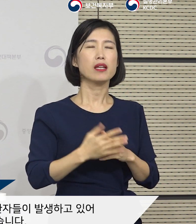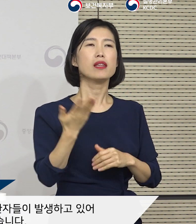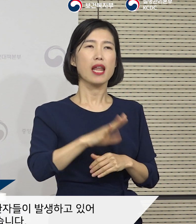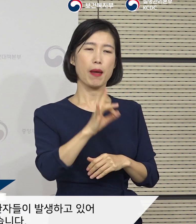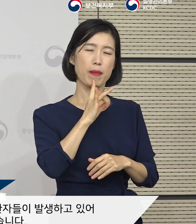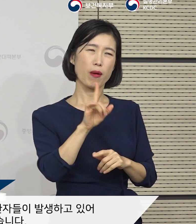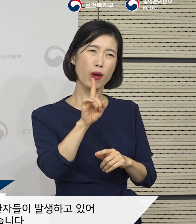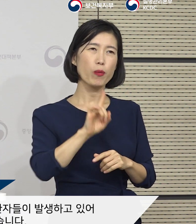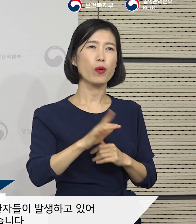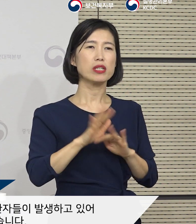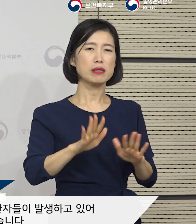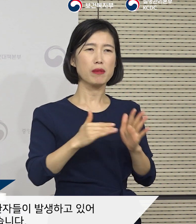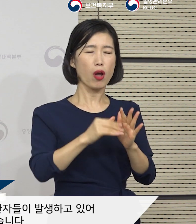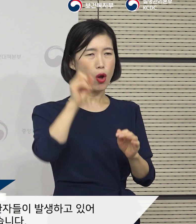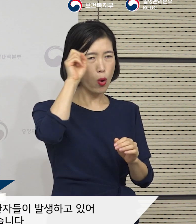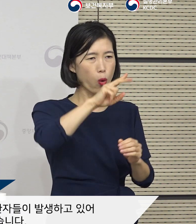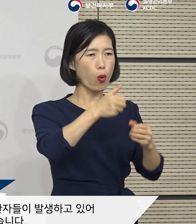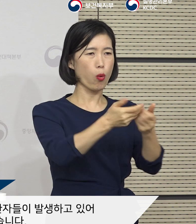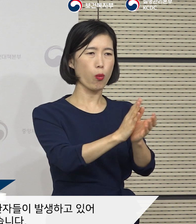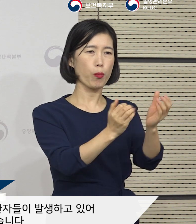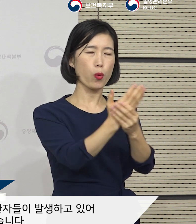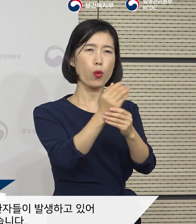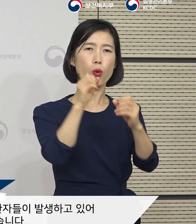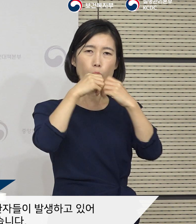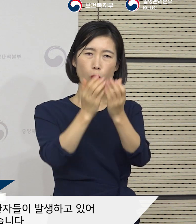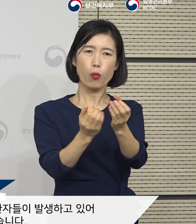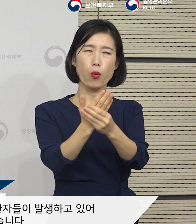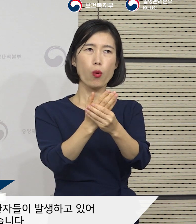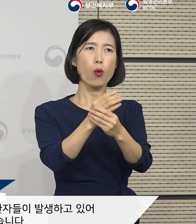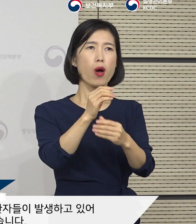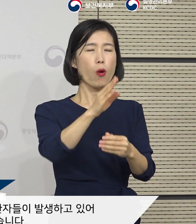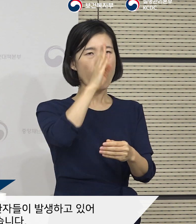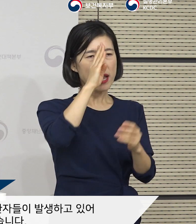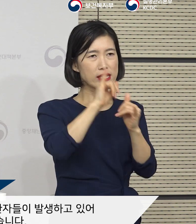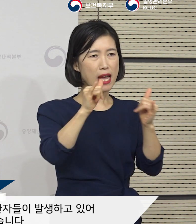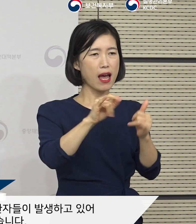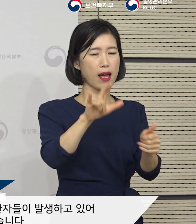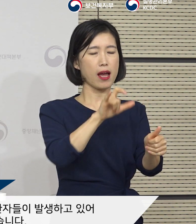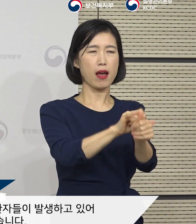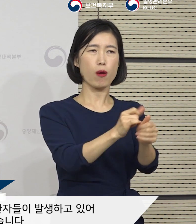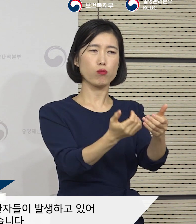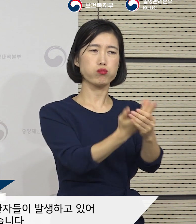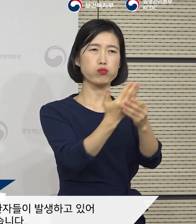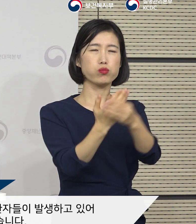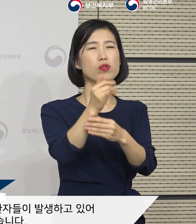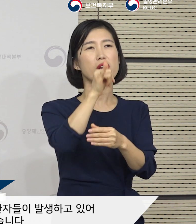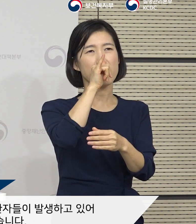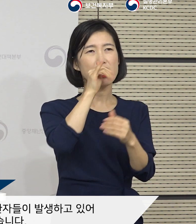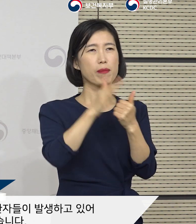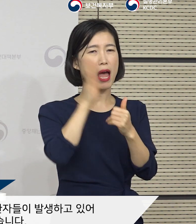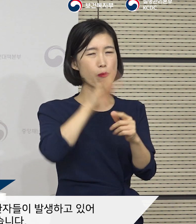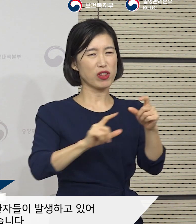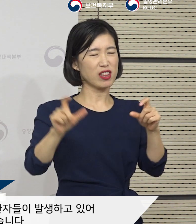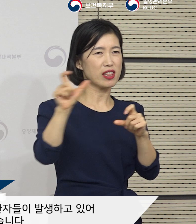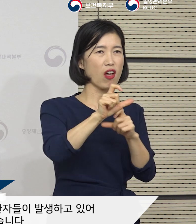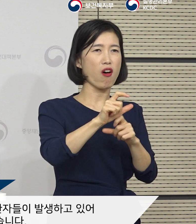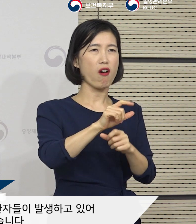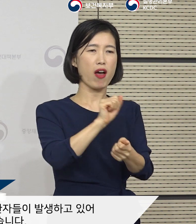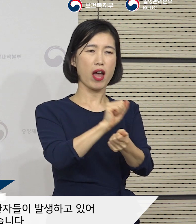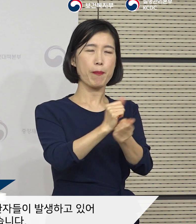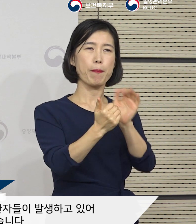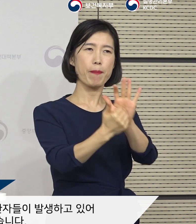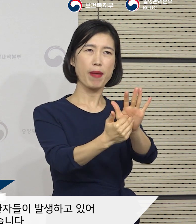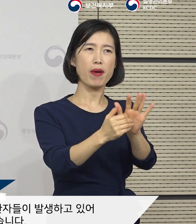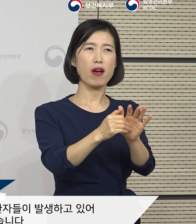다만 아직도 산발적으로 요양병원이나 요양원에서 환자들이 발생하고 있어 좀 더 강도 높게 감염